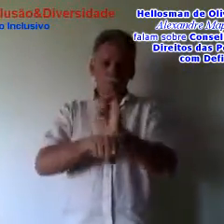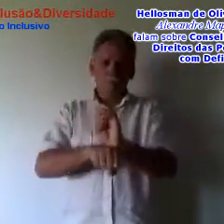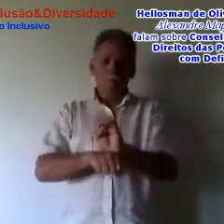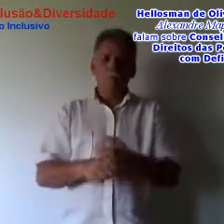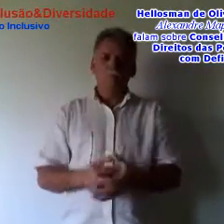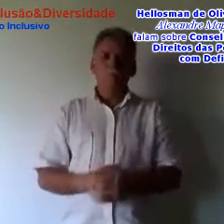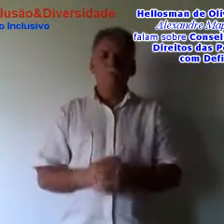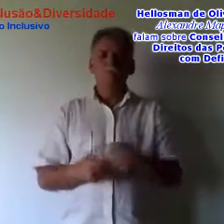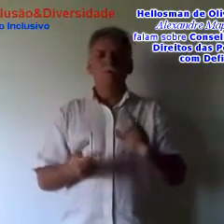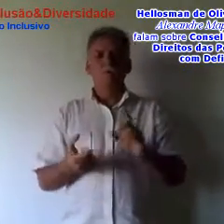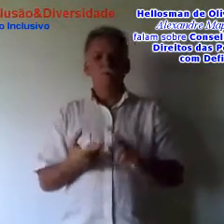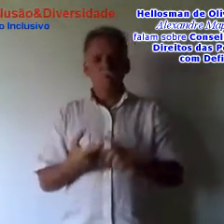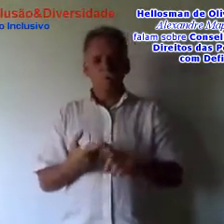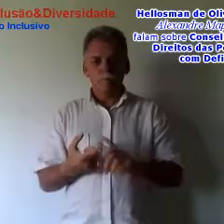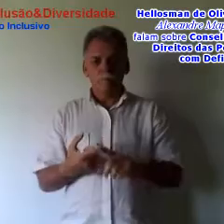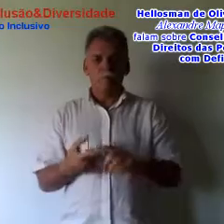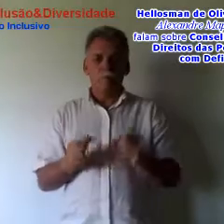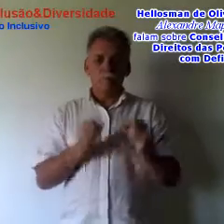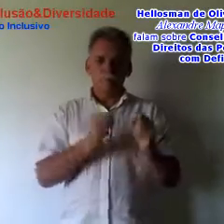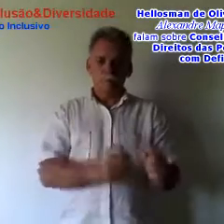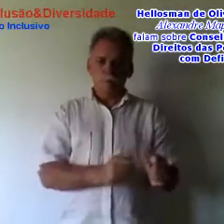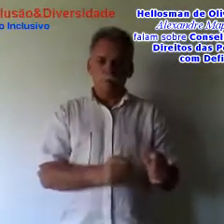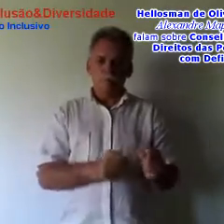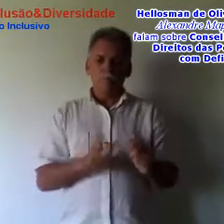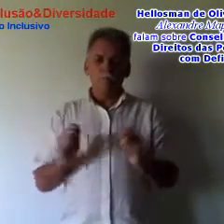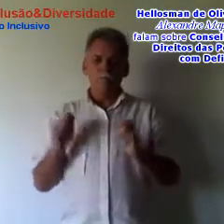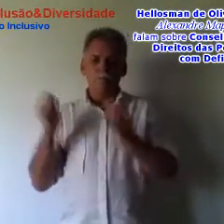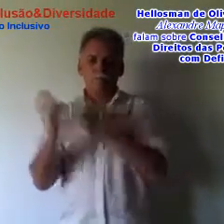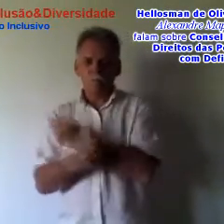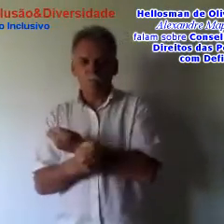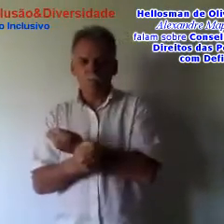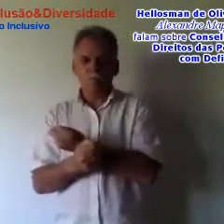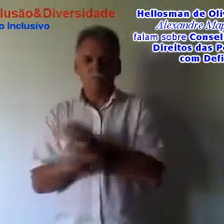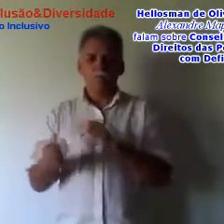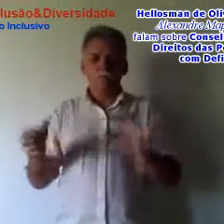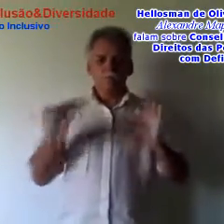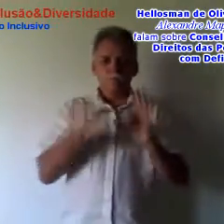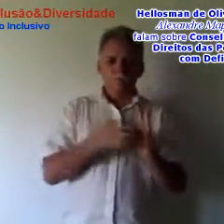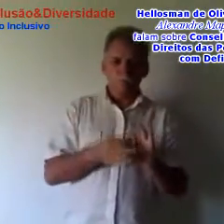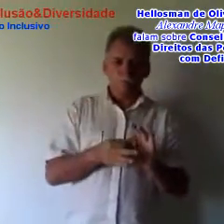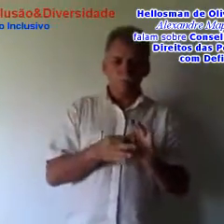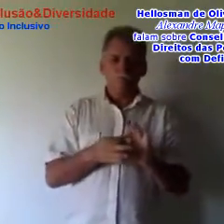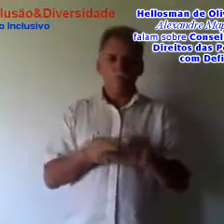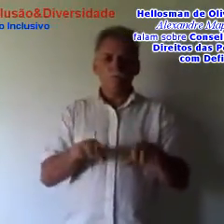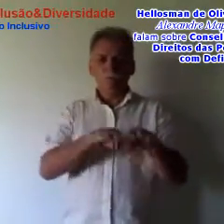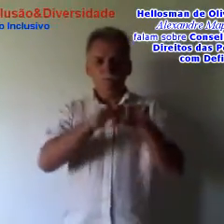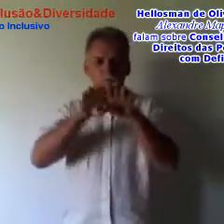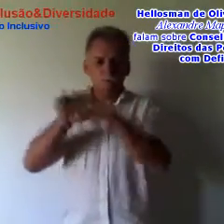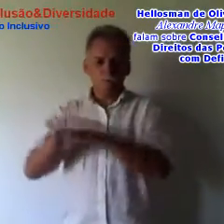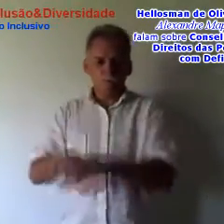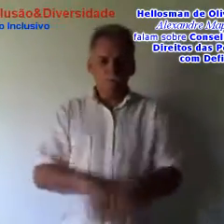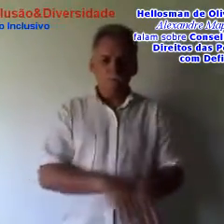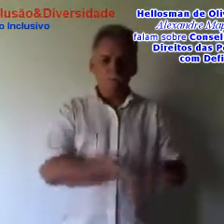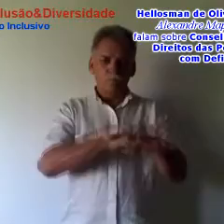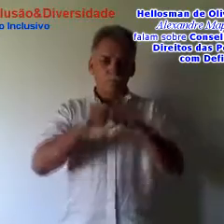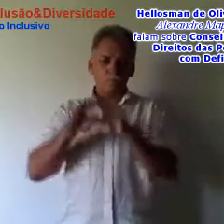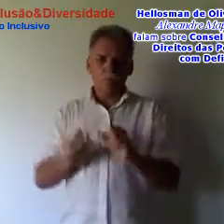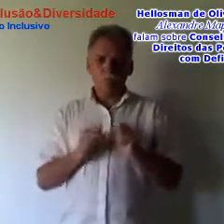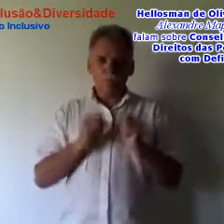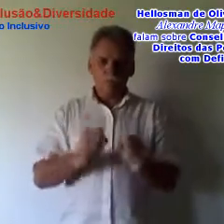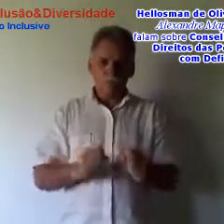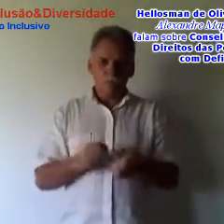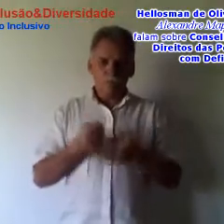estaduais, né, num modelo adequado, de uma forma mais efetiva, a gente possa